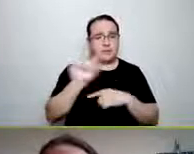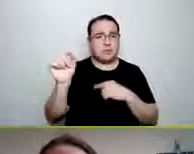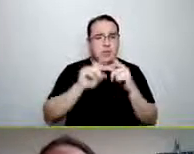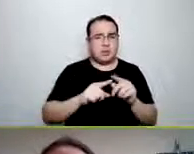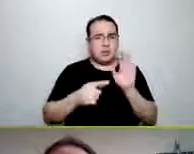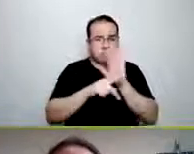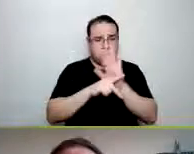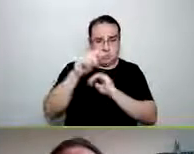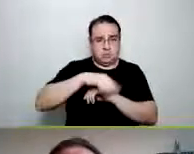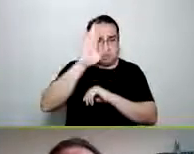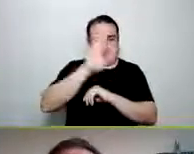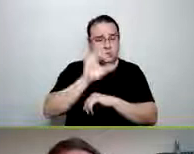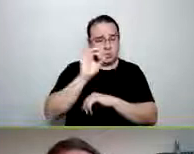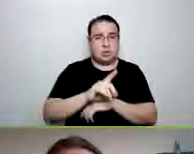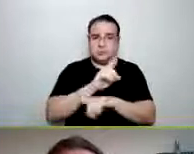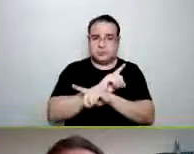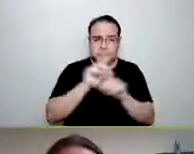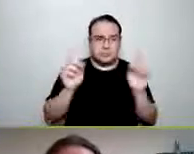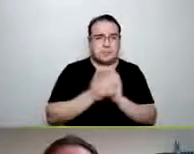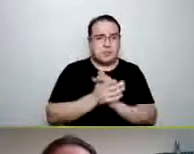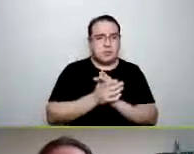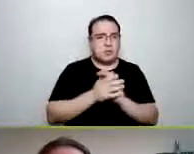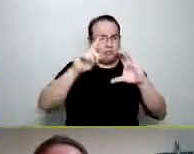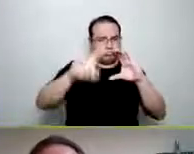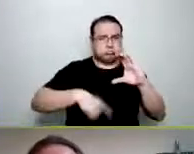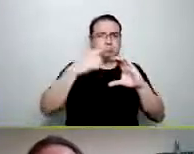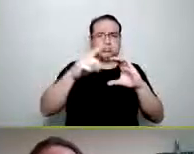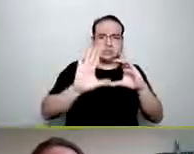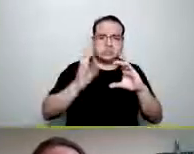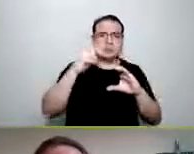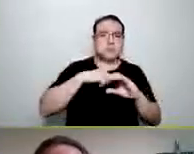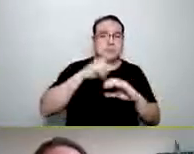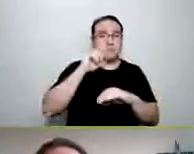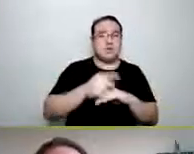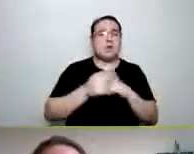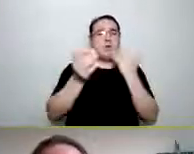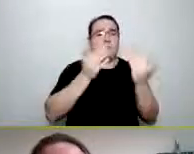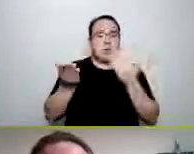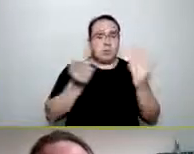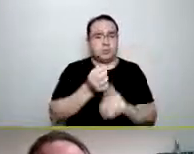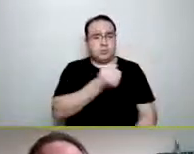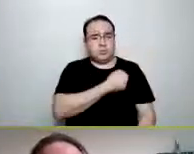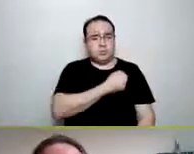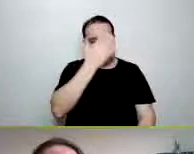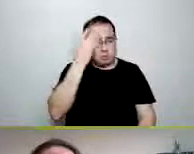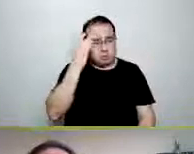do Brasil, é um fenômeno global. Né? De fato, se a gente vê o número de falantes, né?